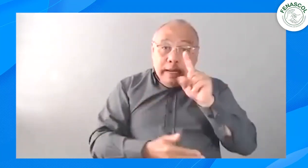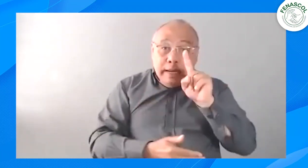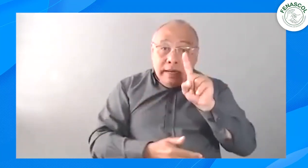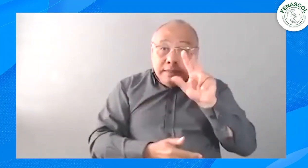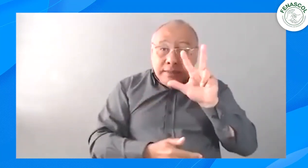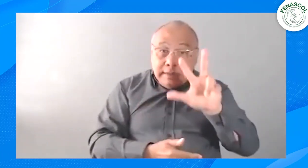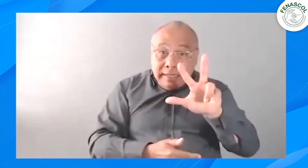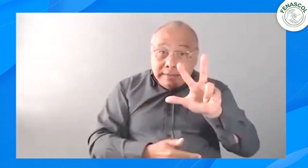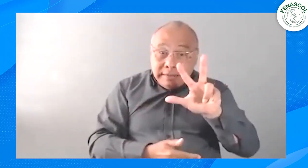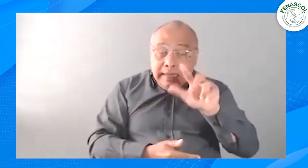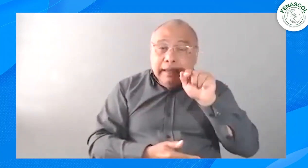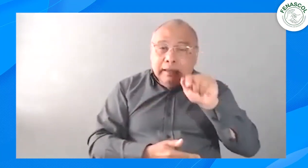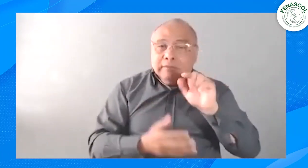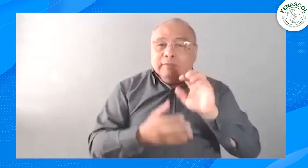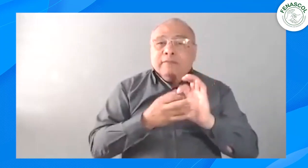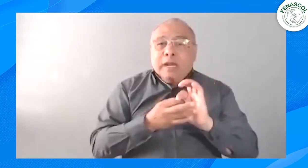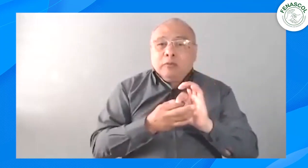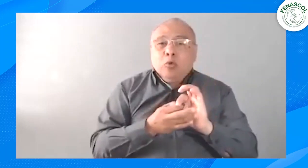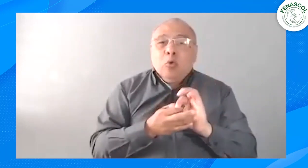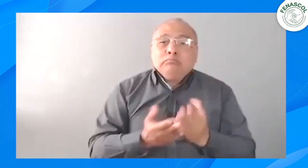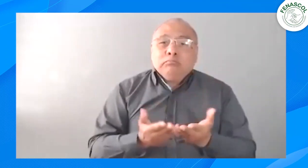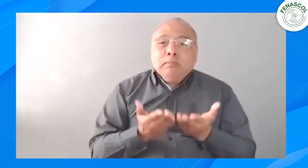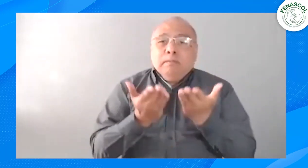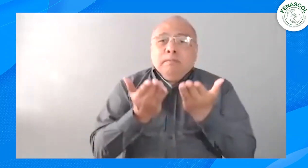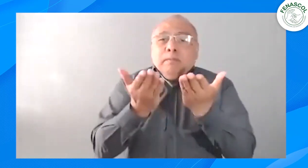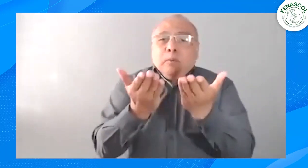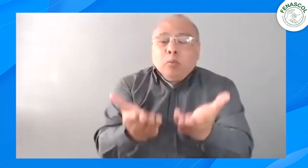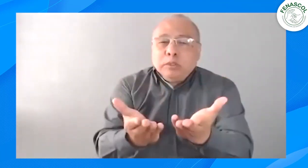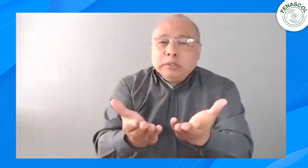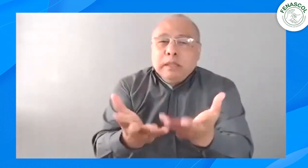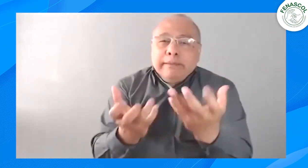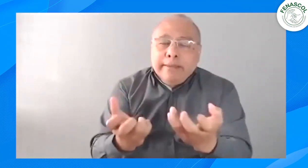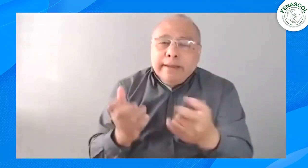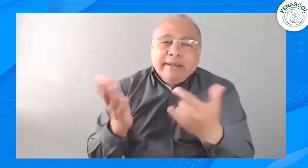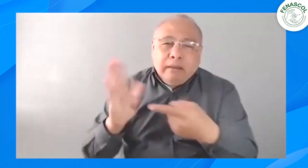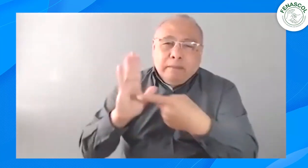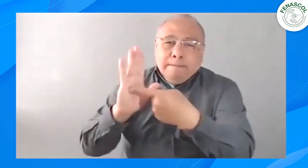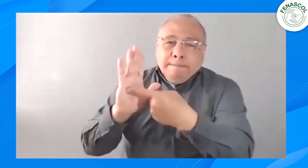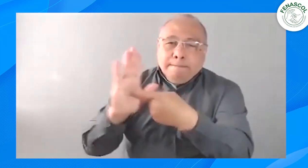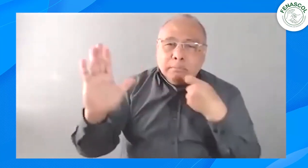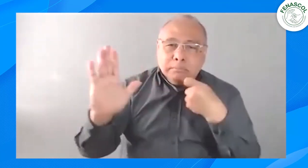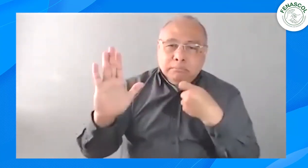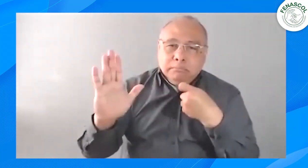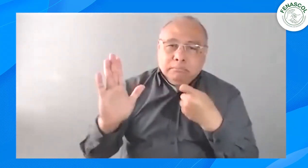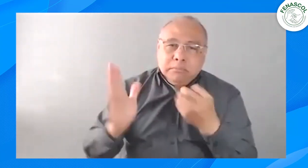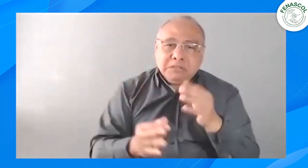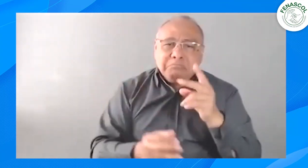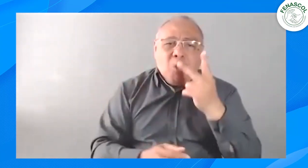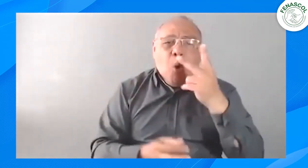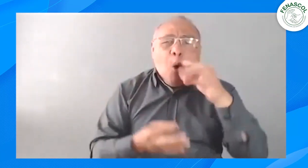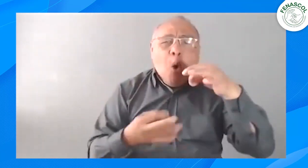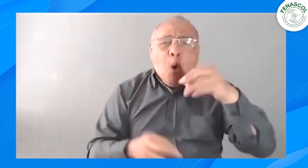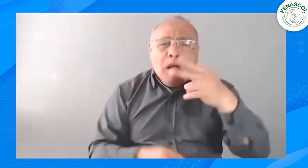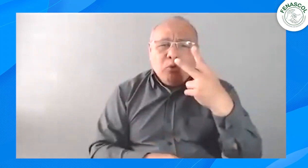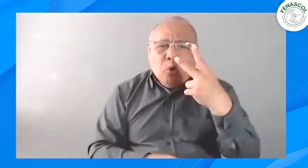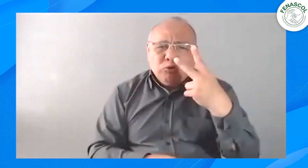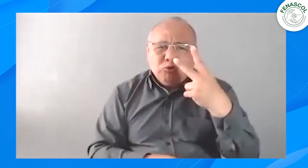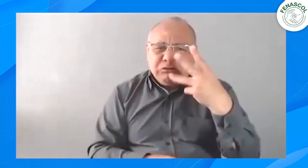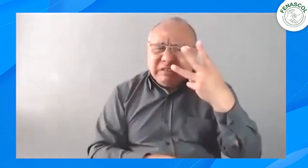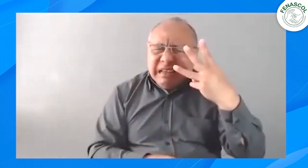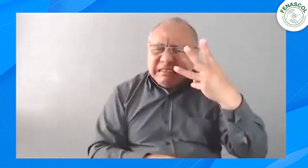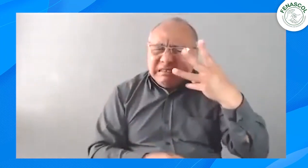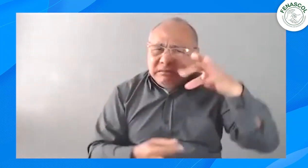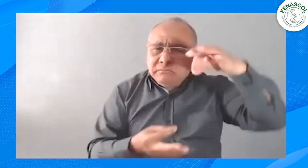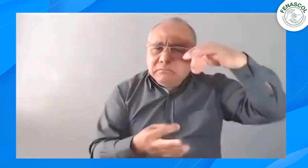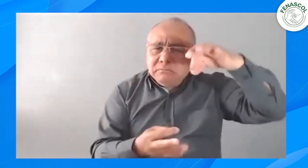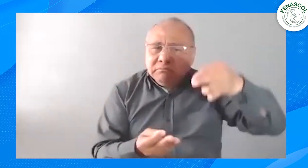frenas col llevó la propuesta de derogación de estos y de este